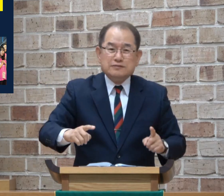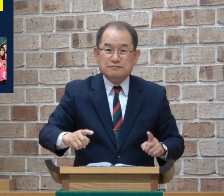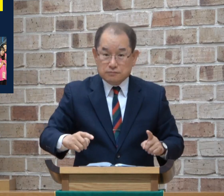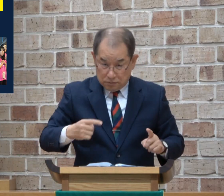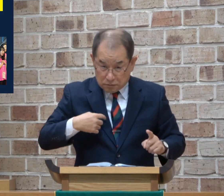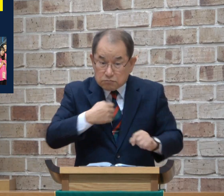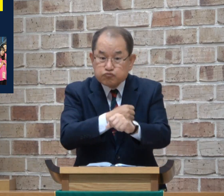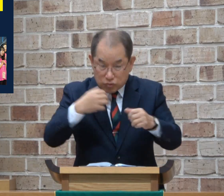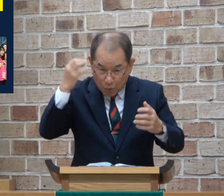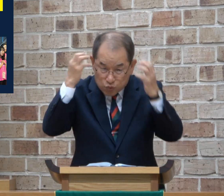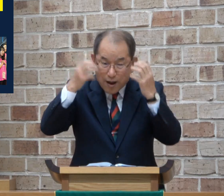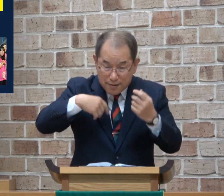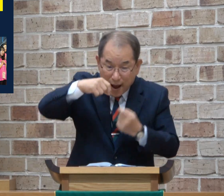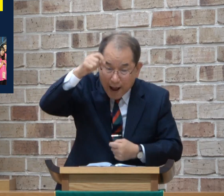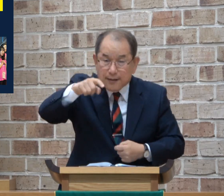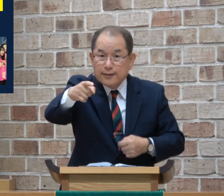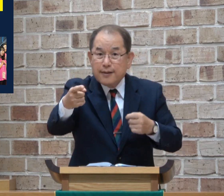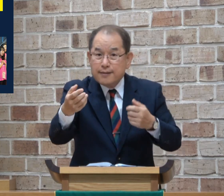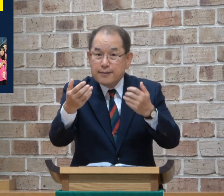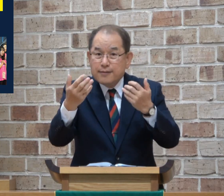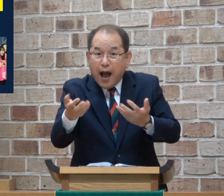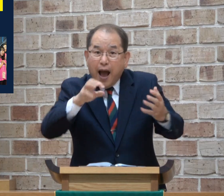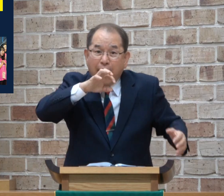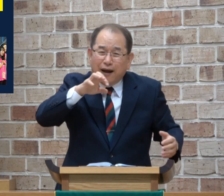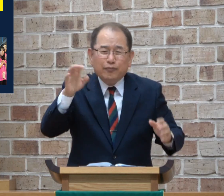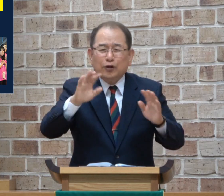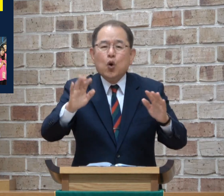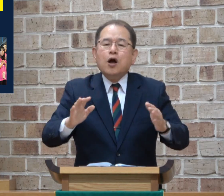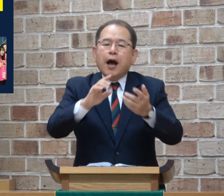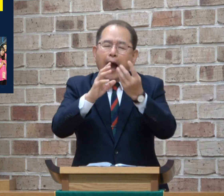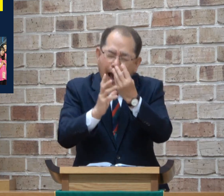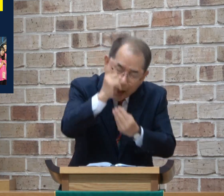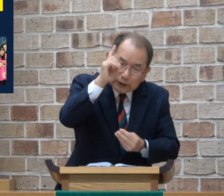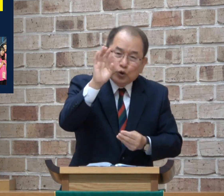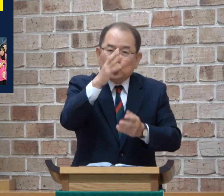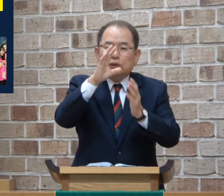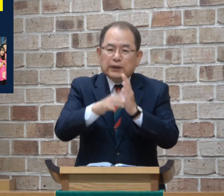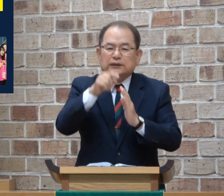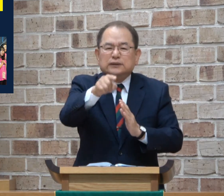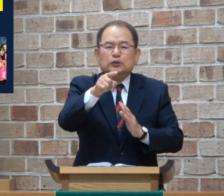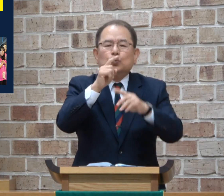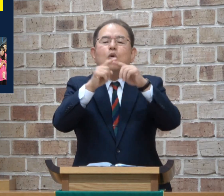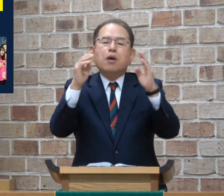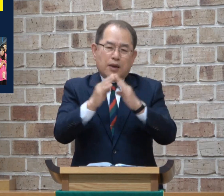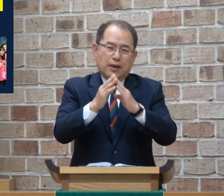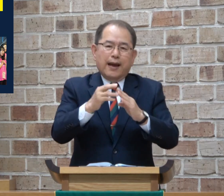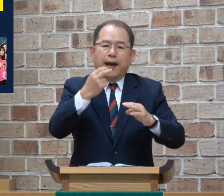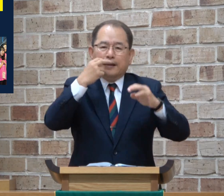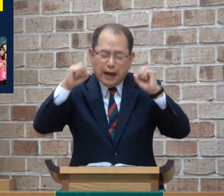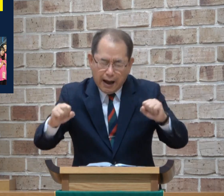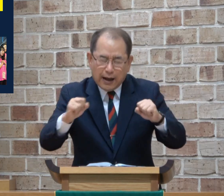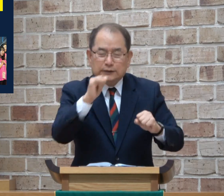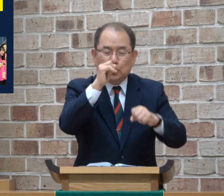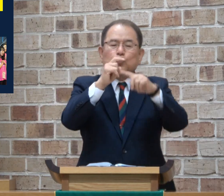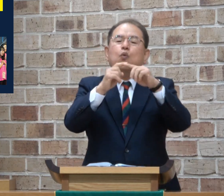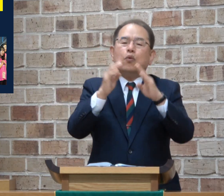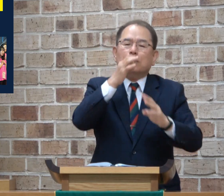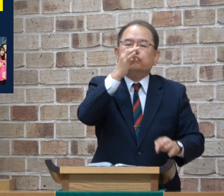서로 갈등이 있는 것이 아니라, 불만이 있는 것이 아니라 서로 하나 될 때 살아있는 교회라고, 살아있는 예배라고 부를 수가 있습니다.